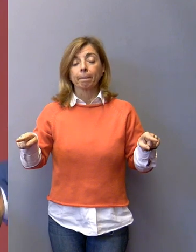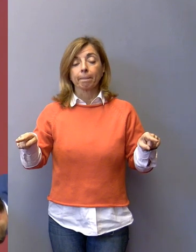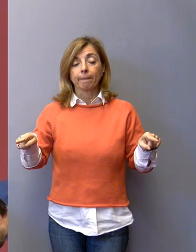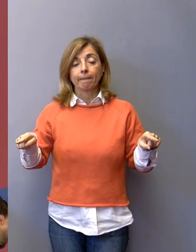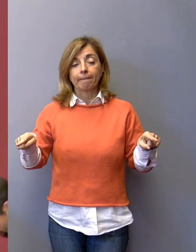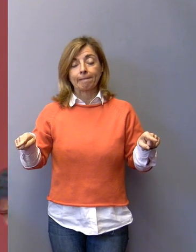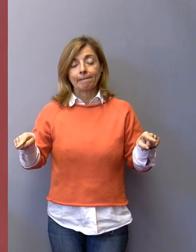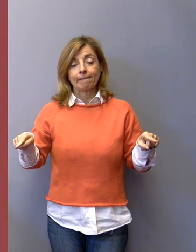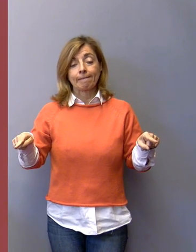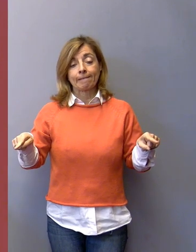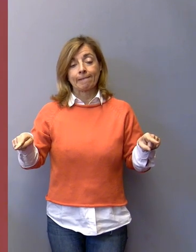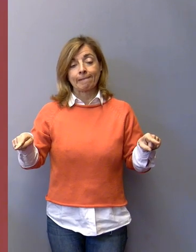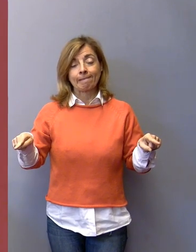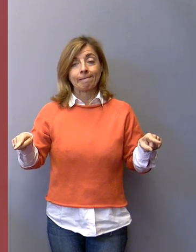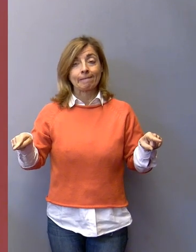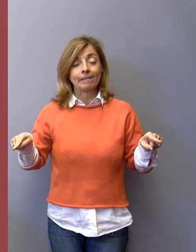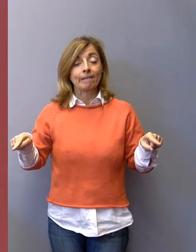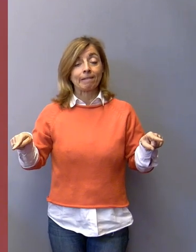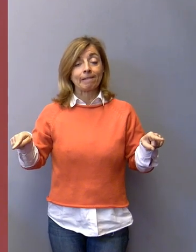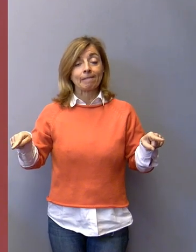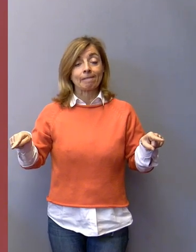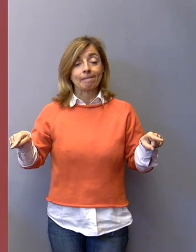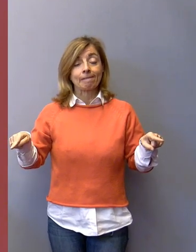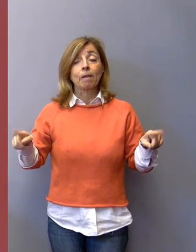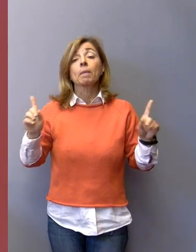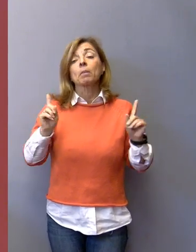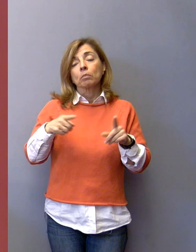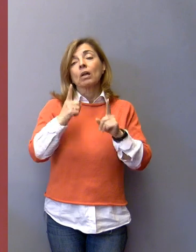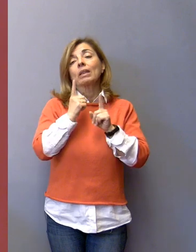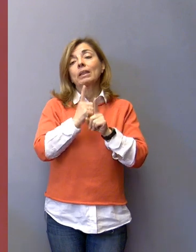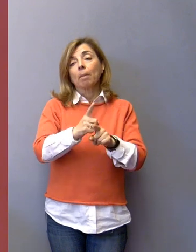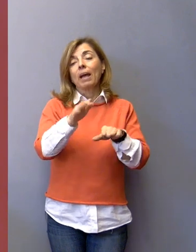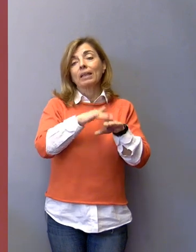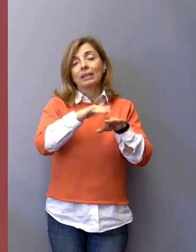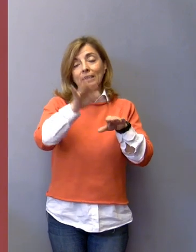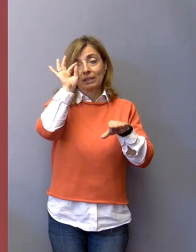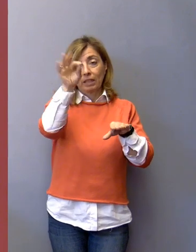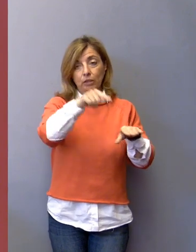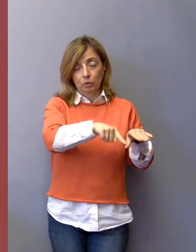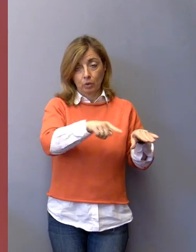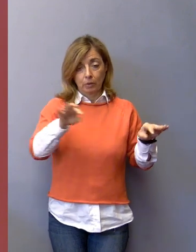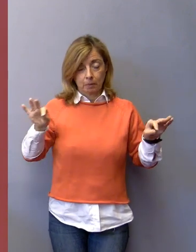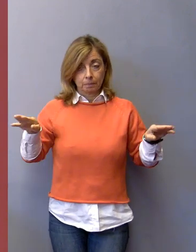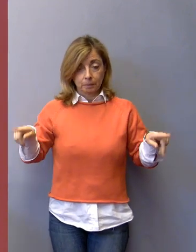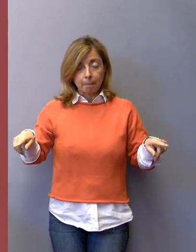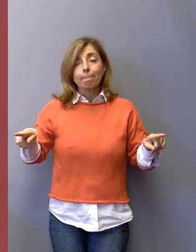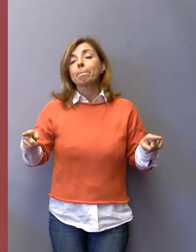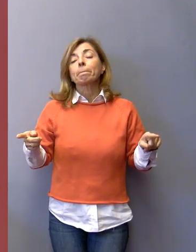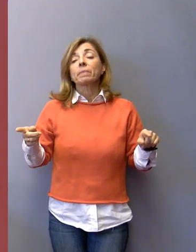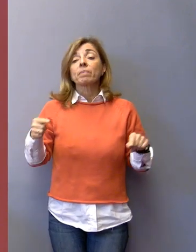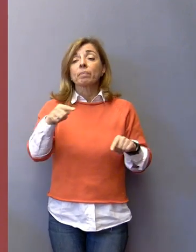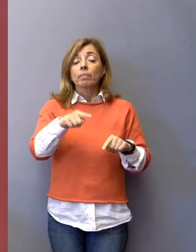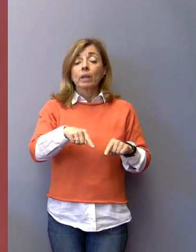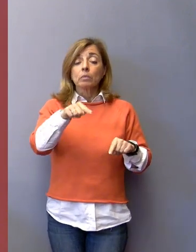se devo posso se faccio delle destinazioni d'uso più appetibili ok vero ma questo